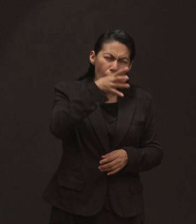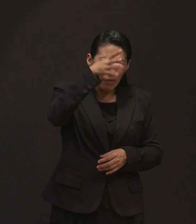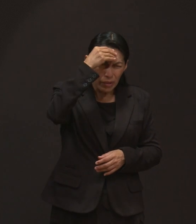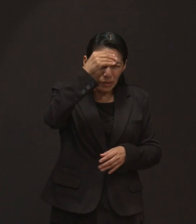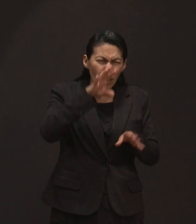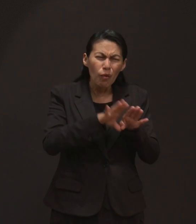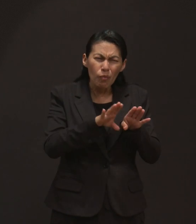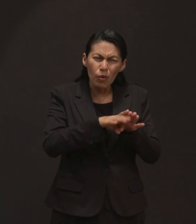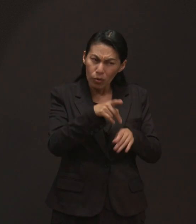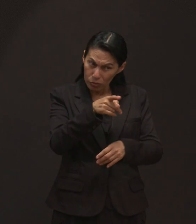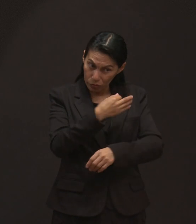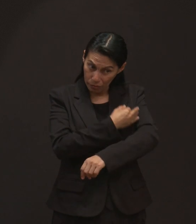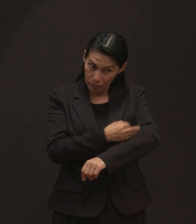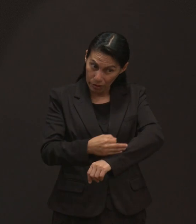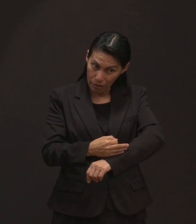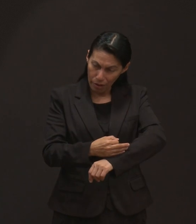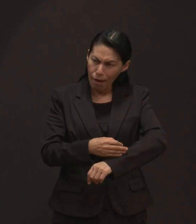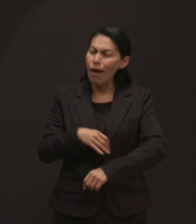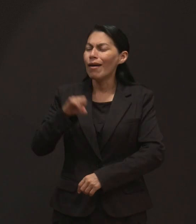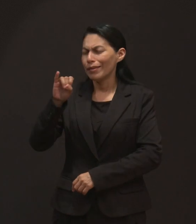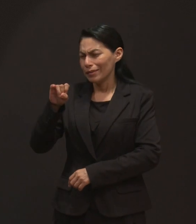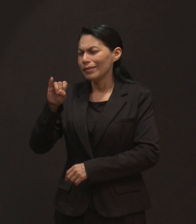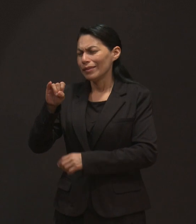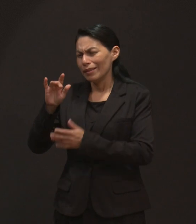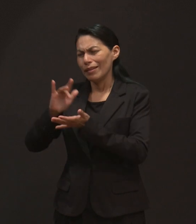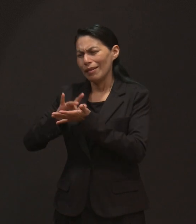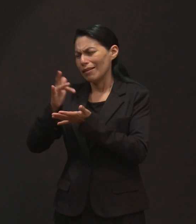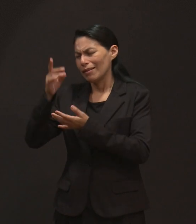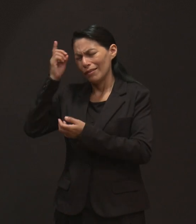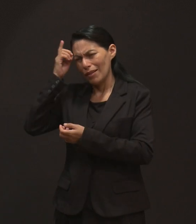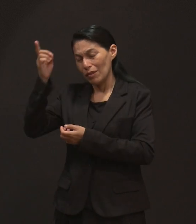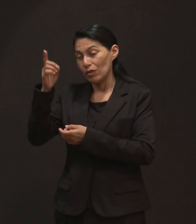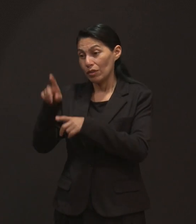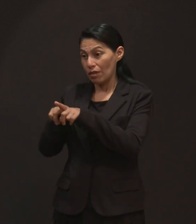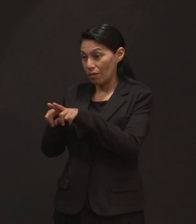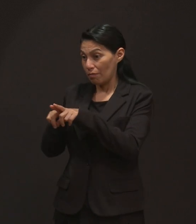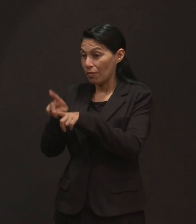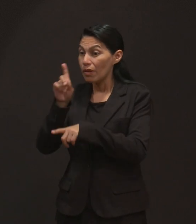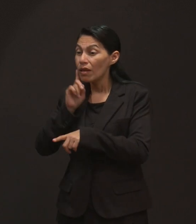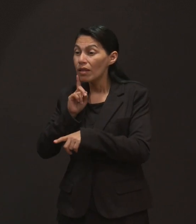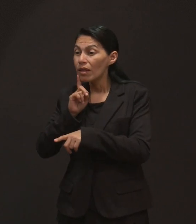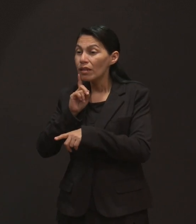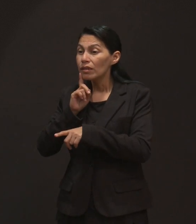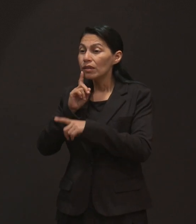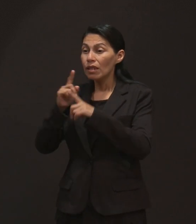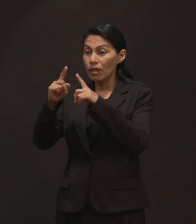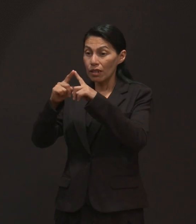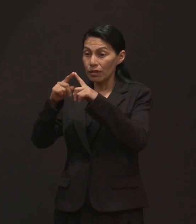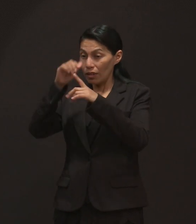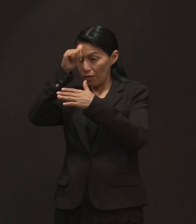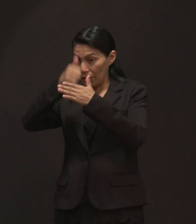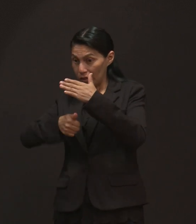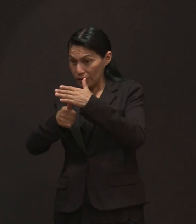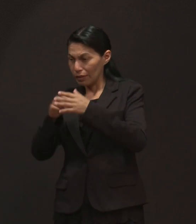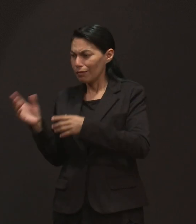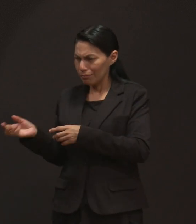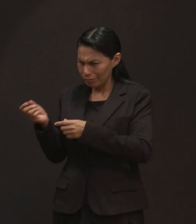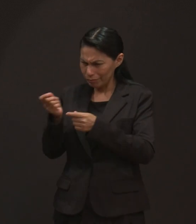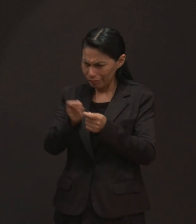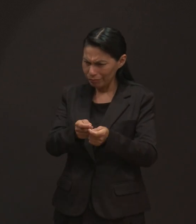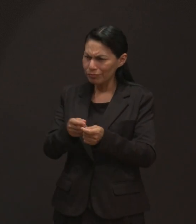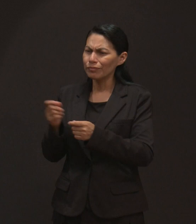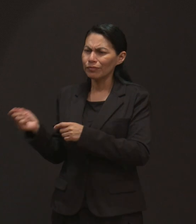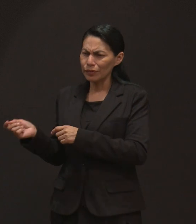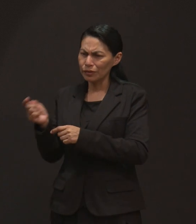familia? Sí, gracias a Dios, mis hermanas me empezaron a llevar a la iglesia adventista